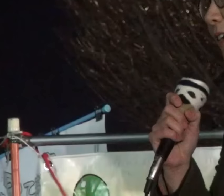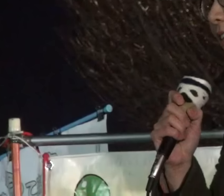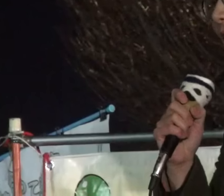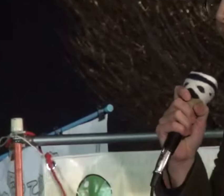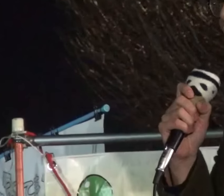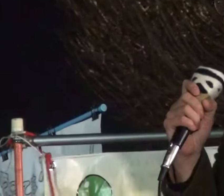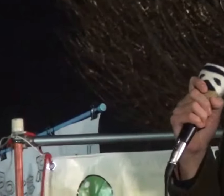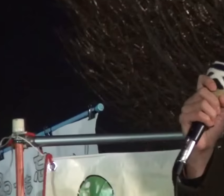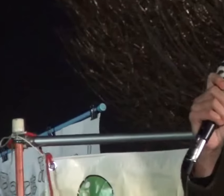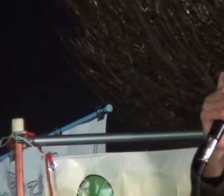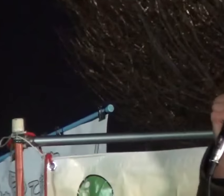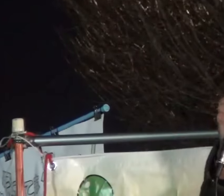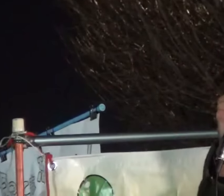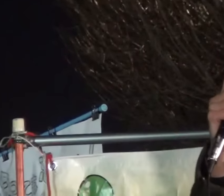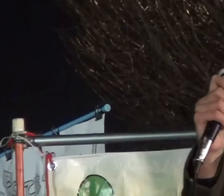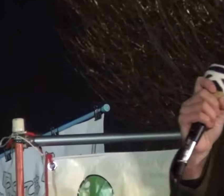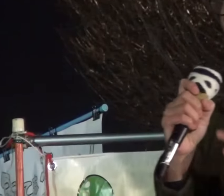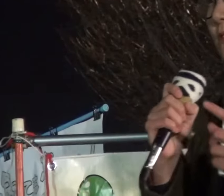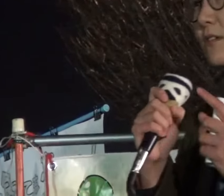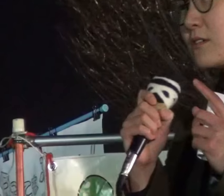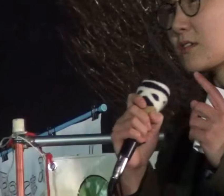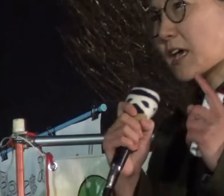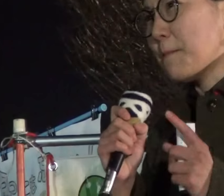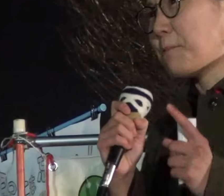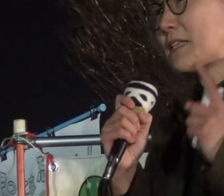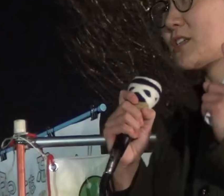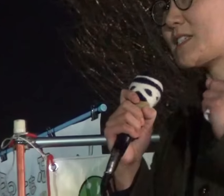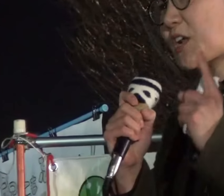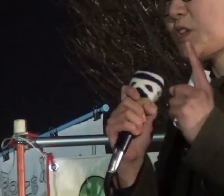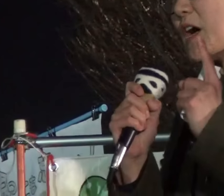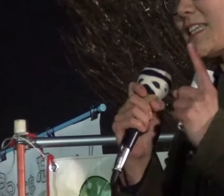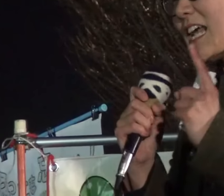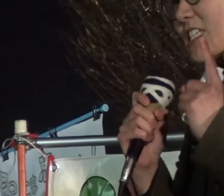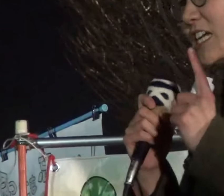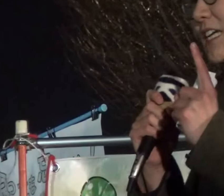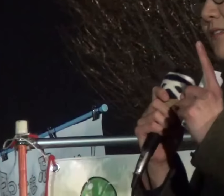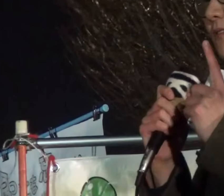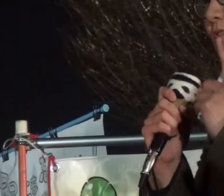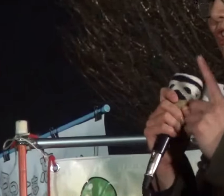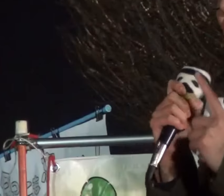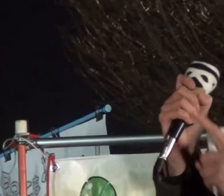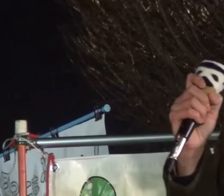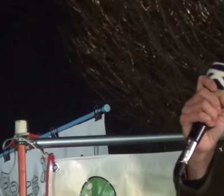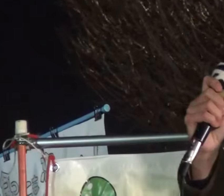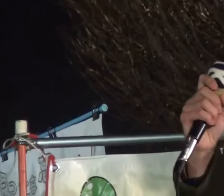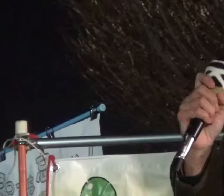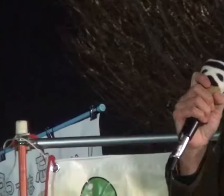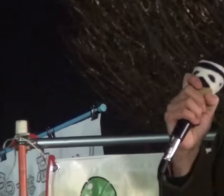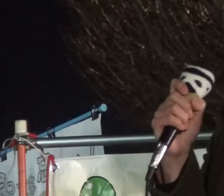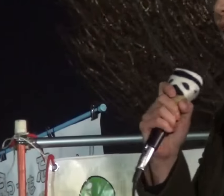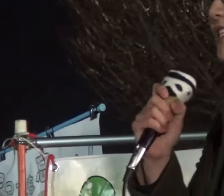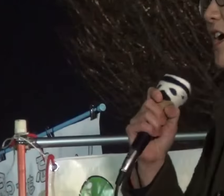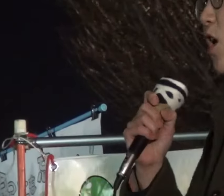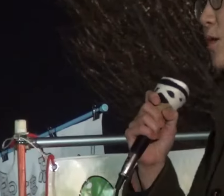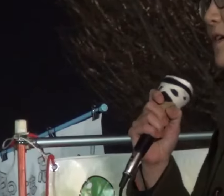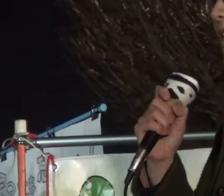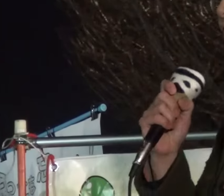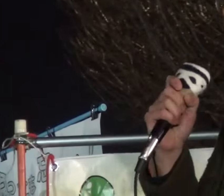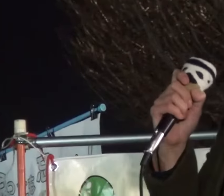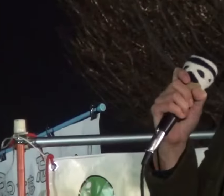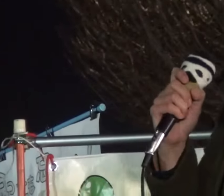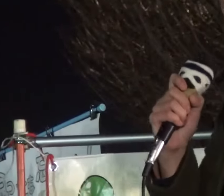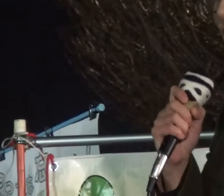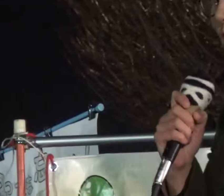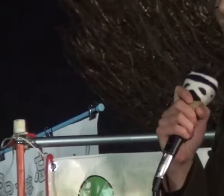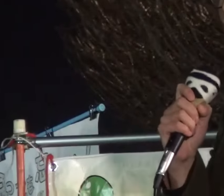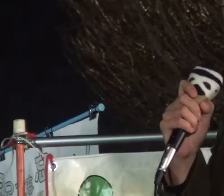よ。私たち原発ゼロの新しい国を目指す主権者国民への